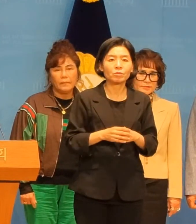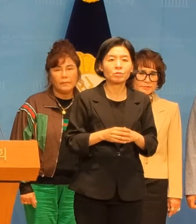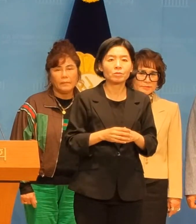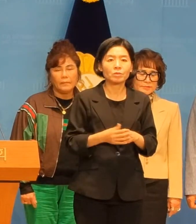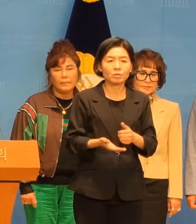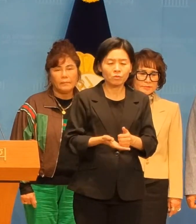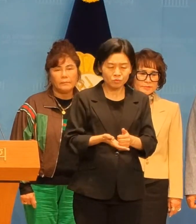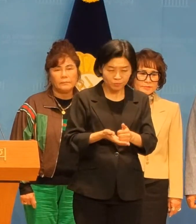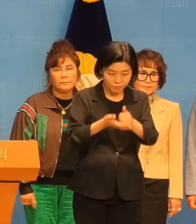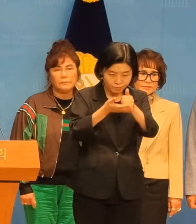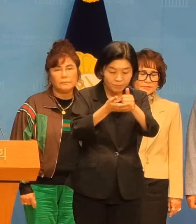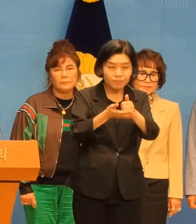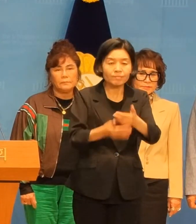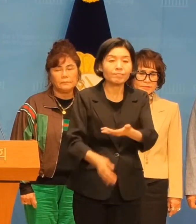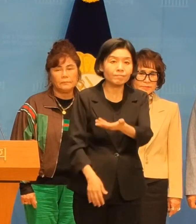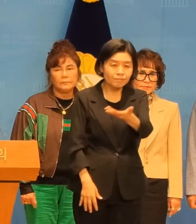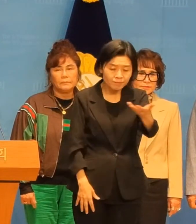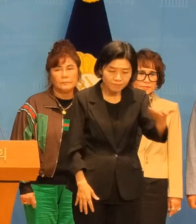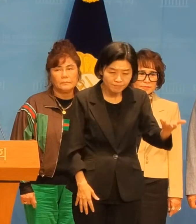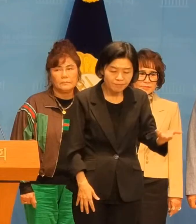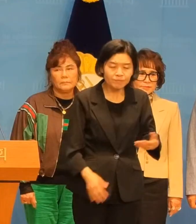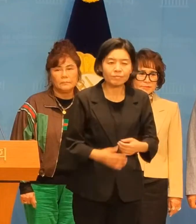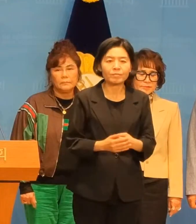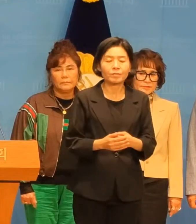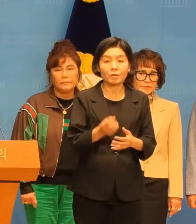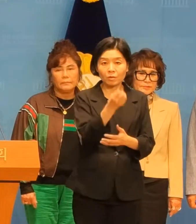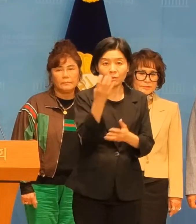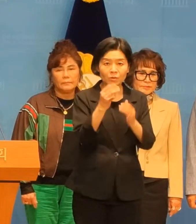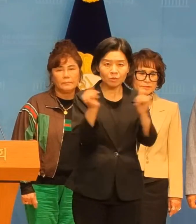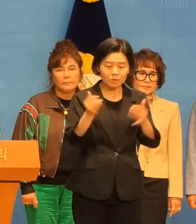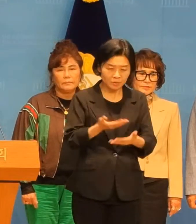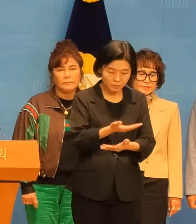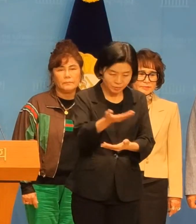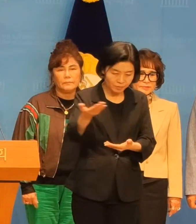존경하는 국민 여러분, 언론인 여러분,